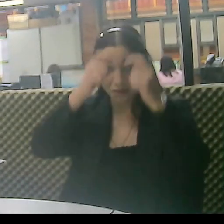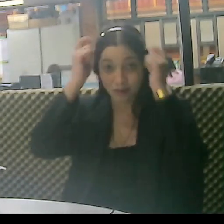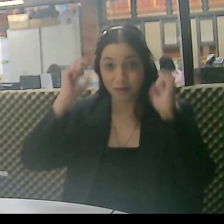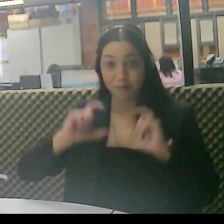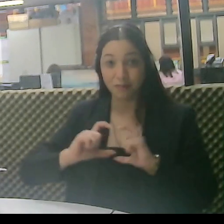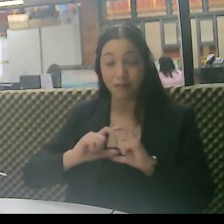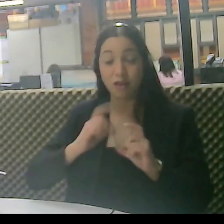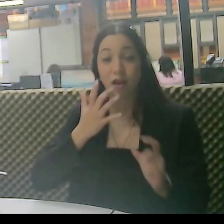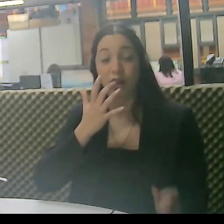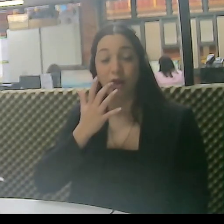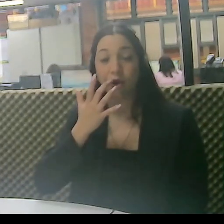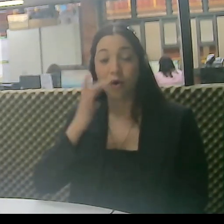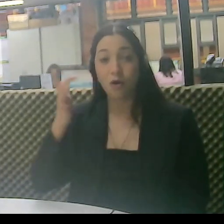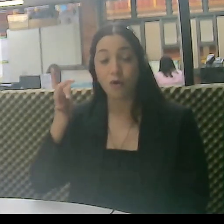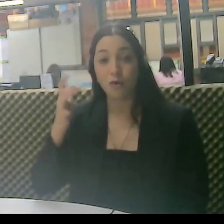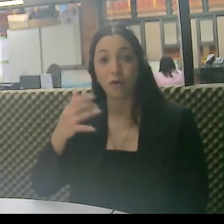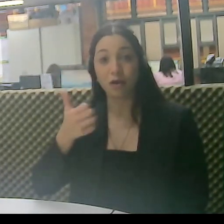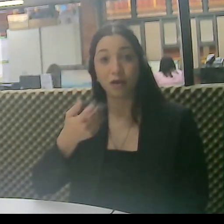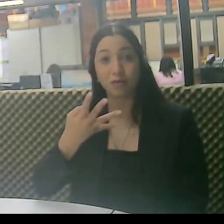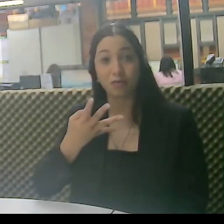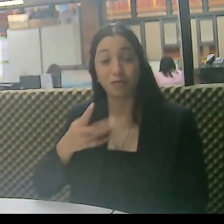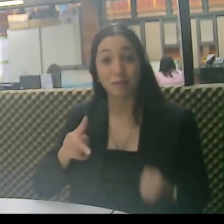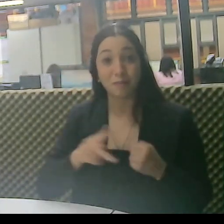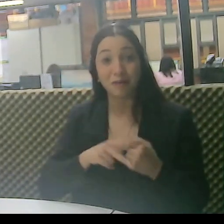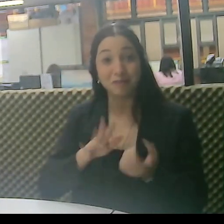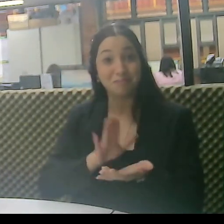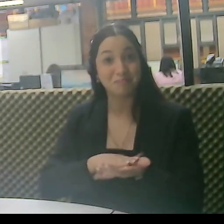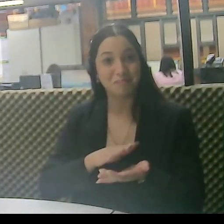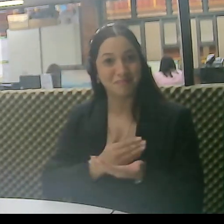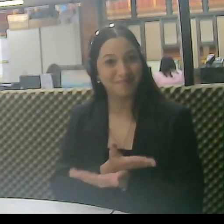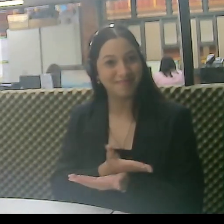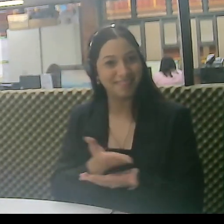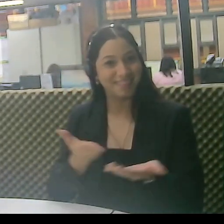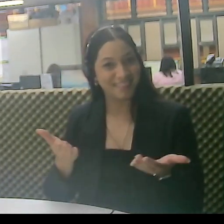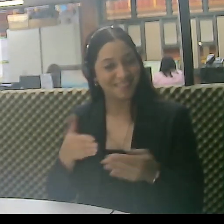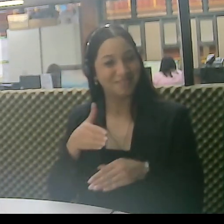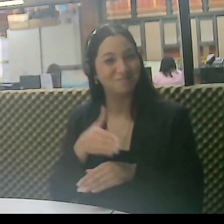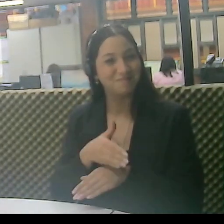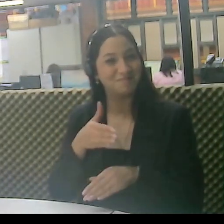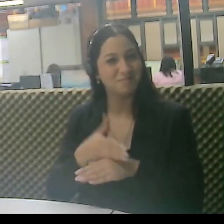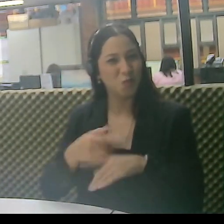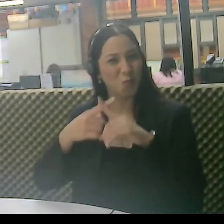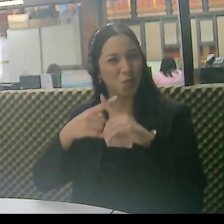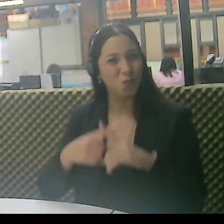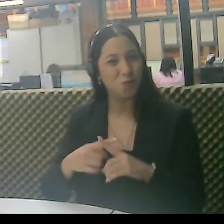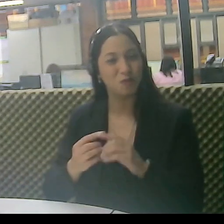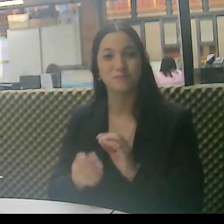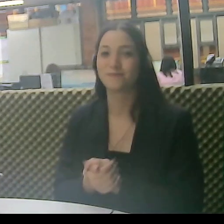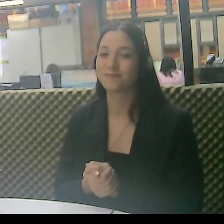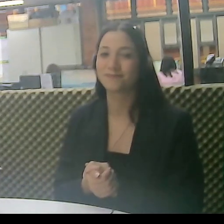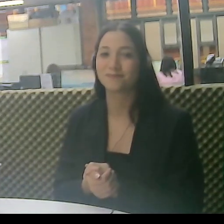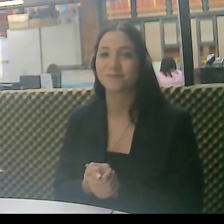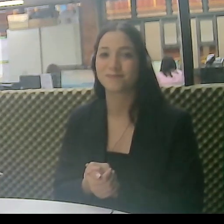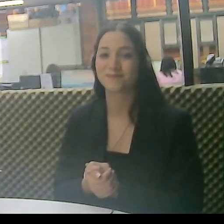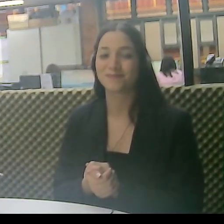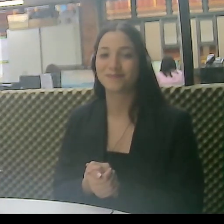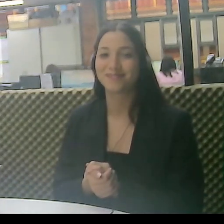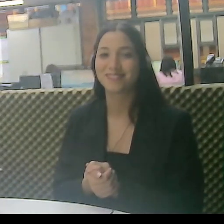ouro e 14 de prata. Parabéns a todos os atletas que participaram da competição.